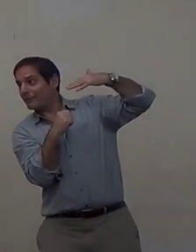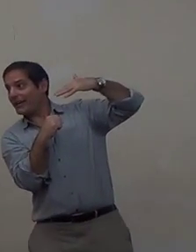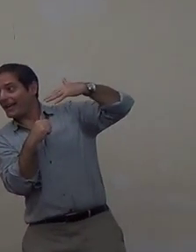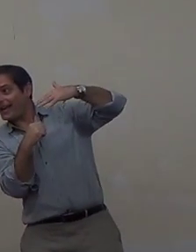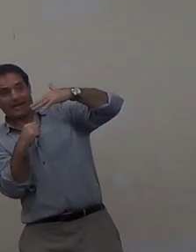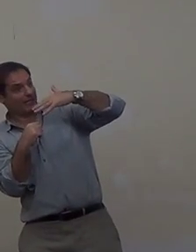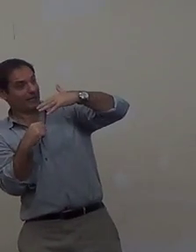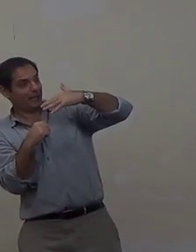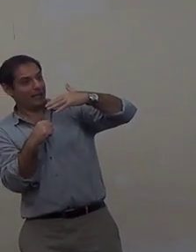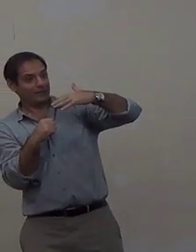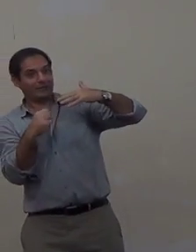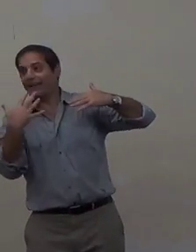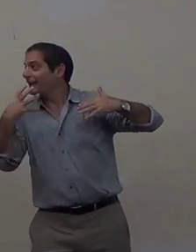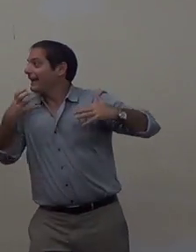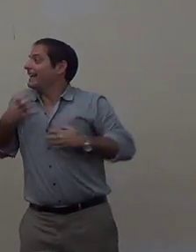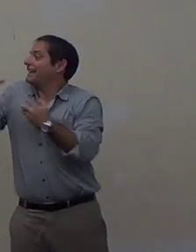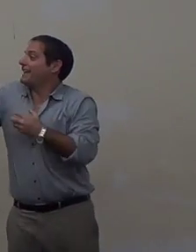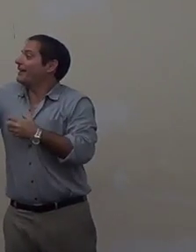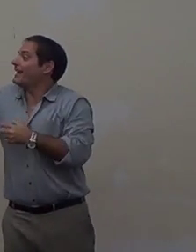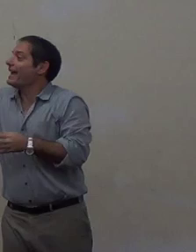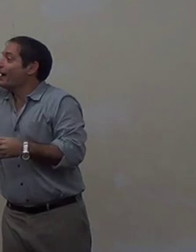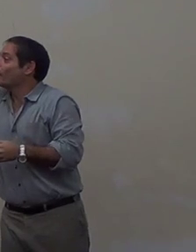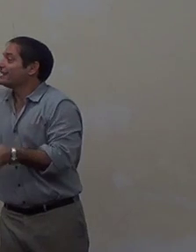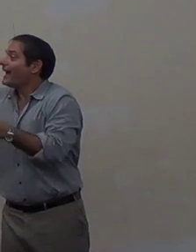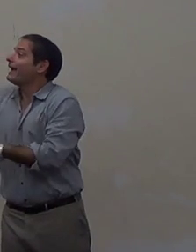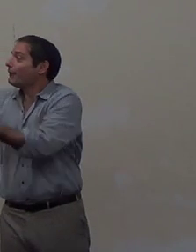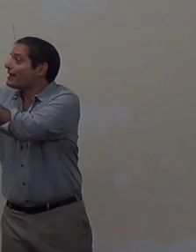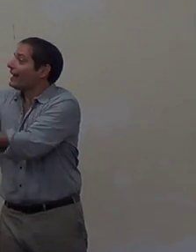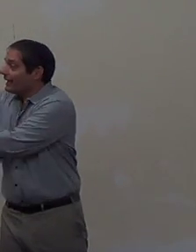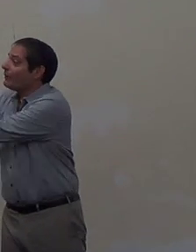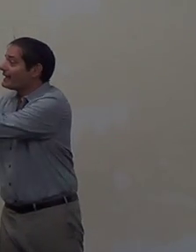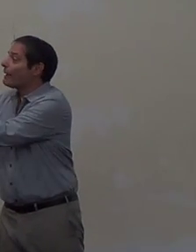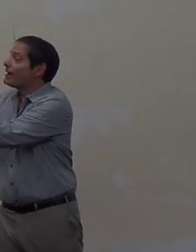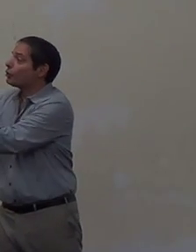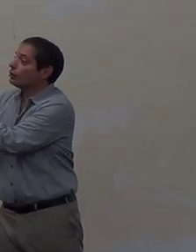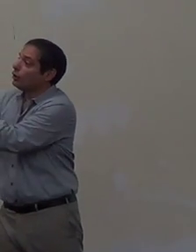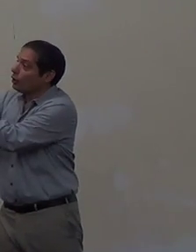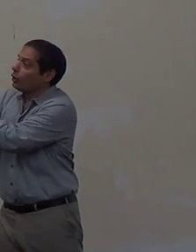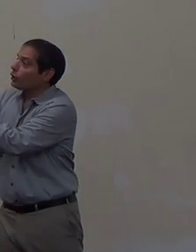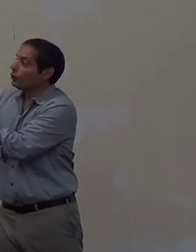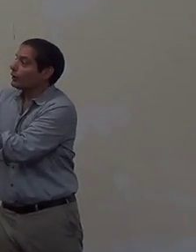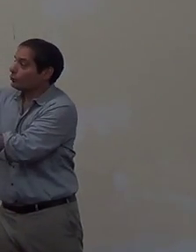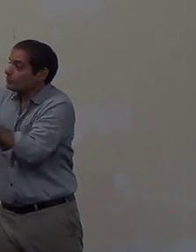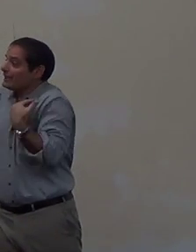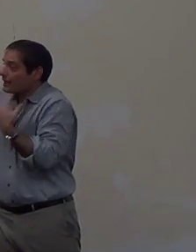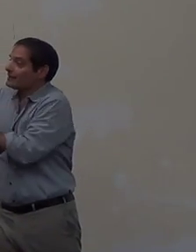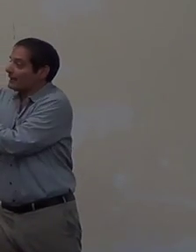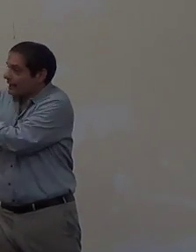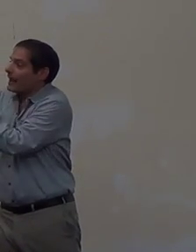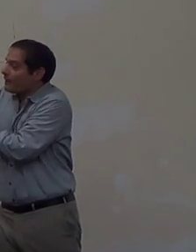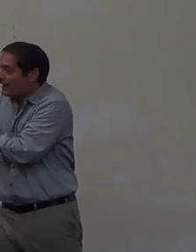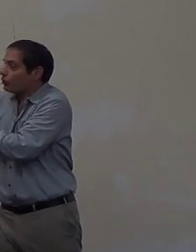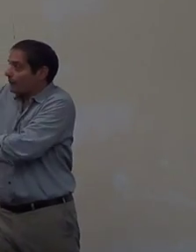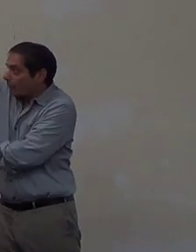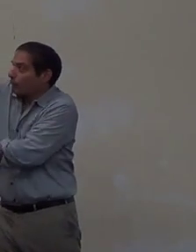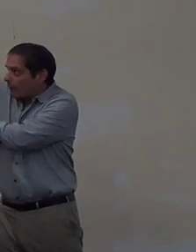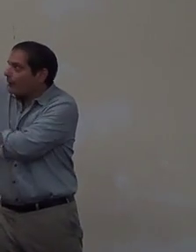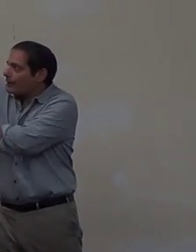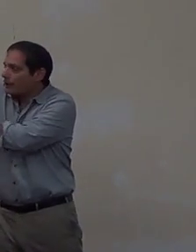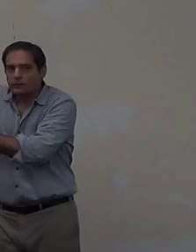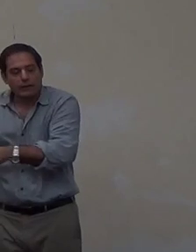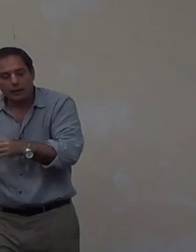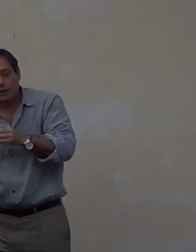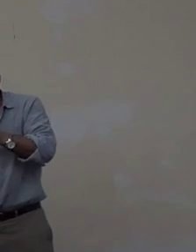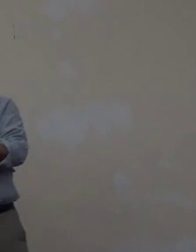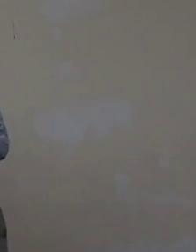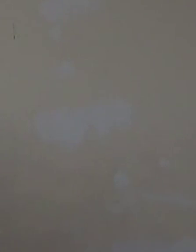judíos, ¿no? Y venían para acá, ¿eh? Entonces le gritaban, Moisés, levanta la mano con lo que tú tienes en la mano,